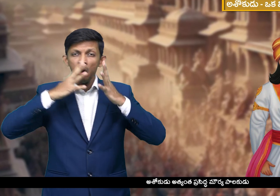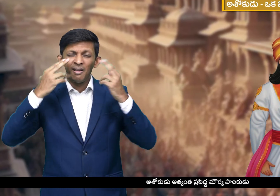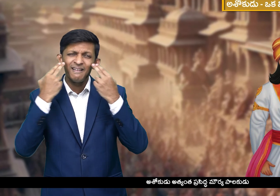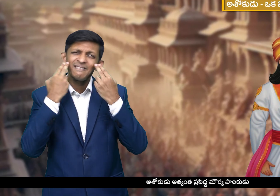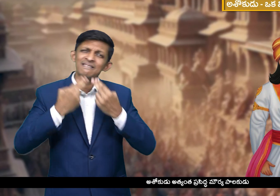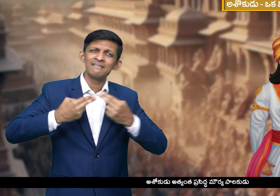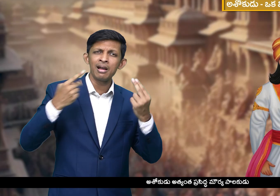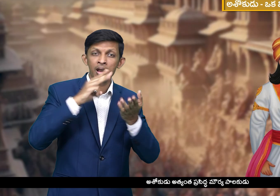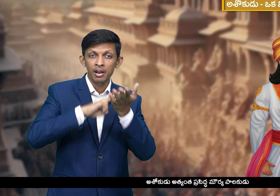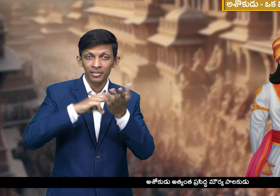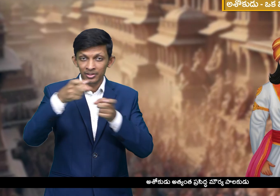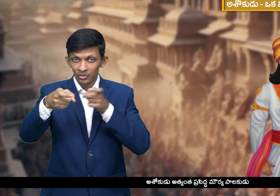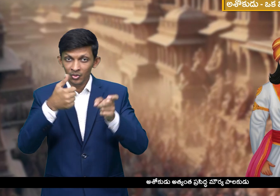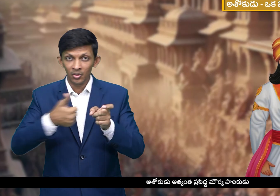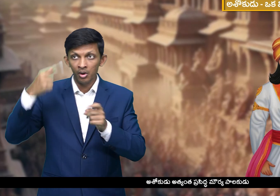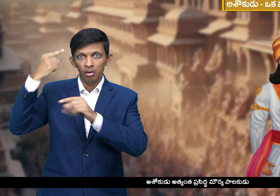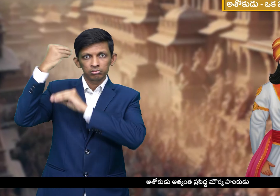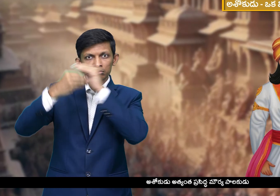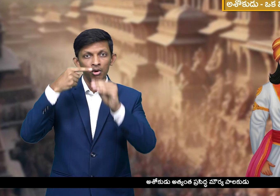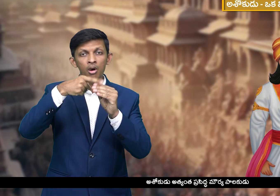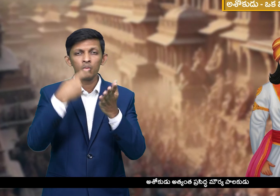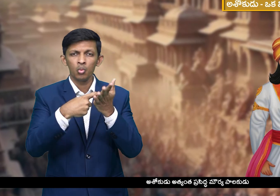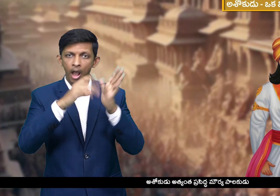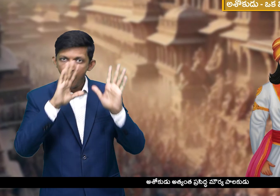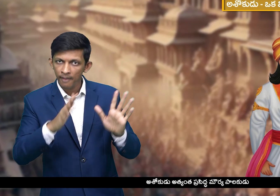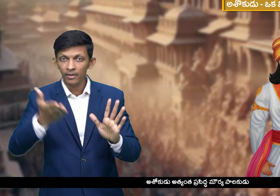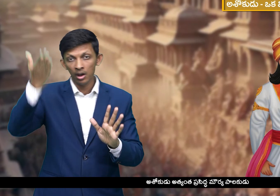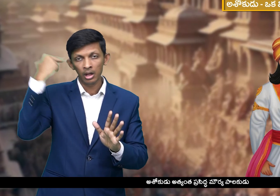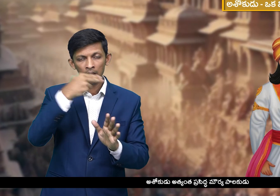అశోకుడు అత్యంత ప్రసిద్ధ మౌర్య పాలకుడు.